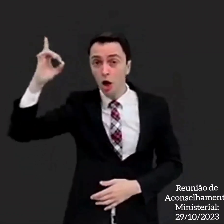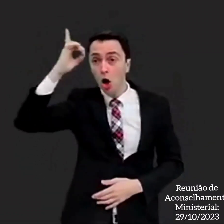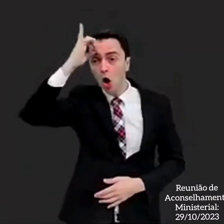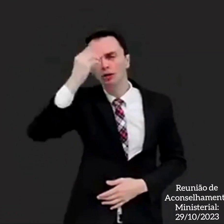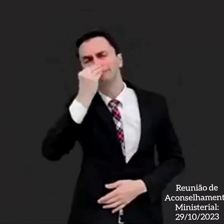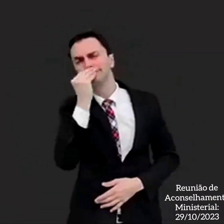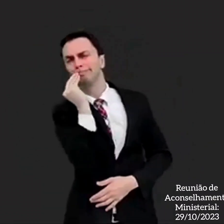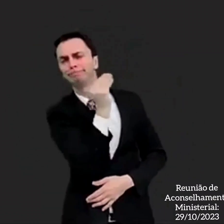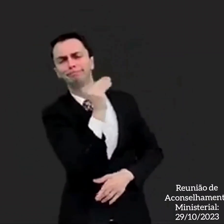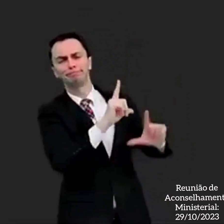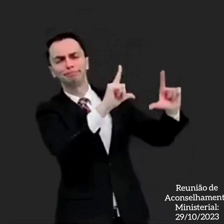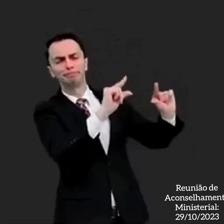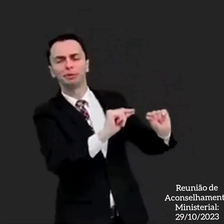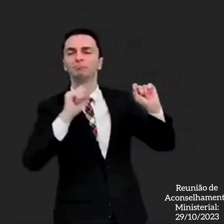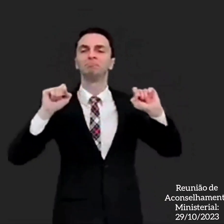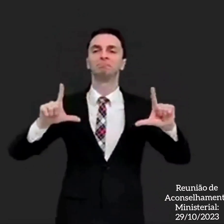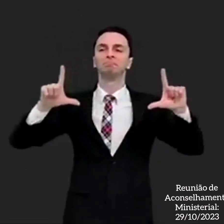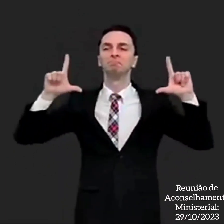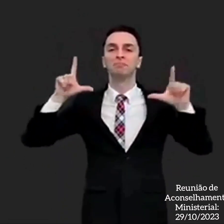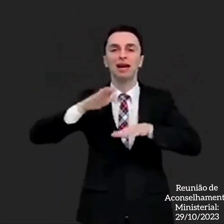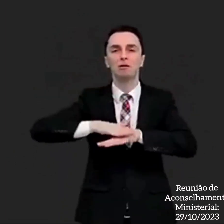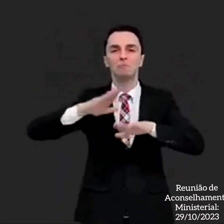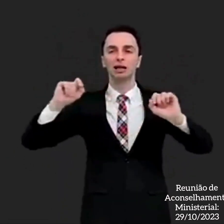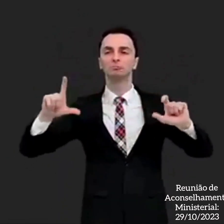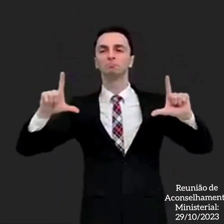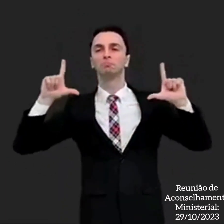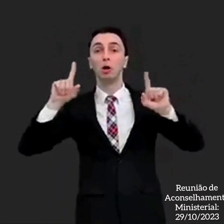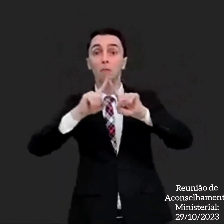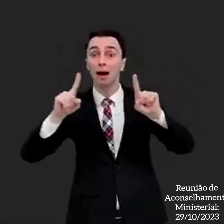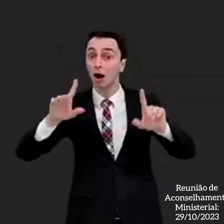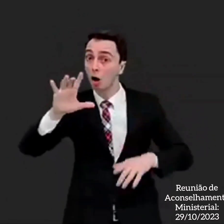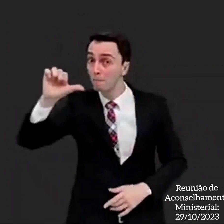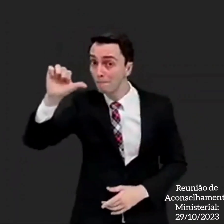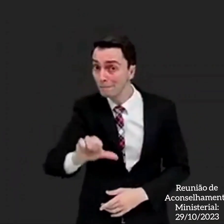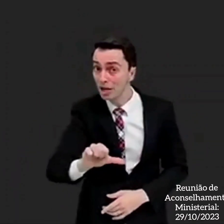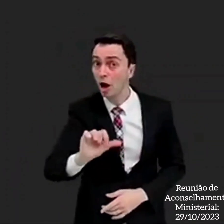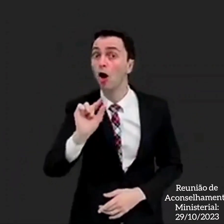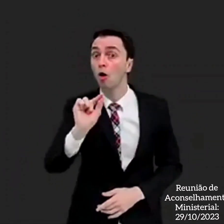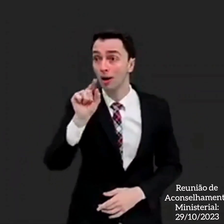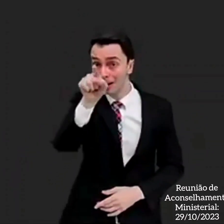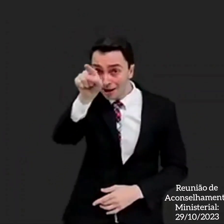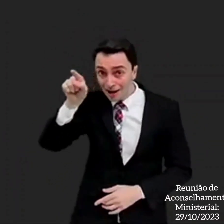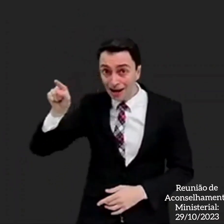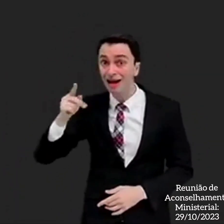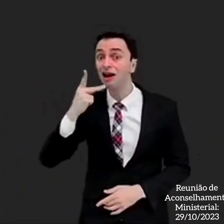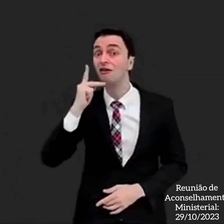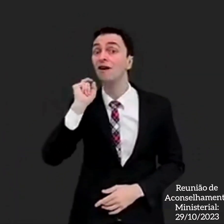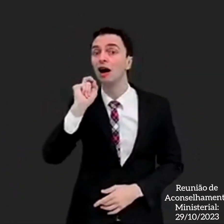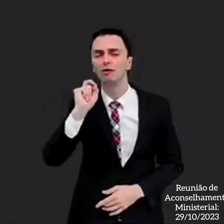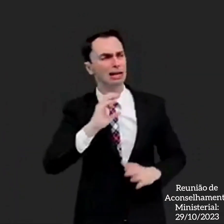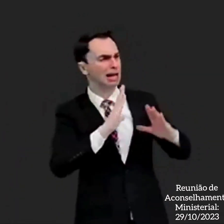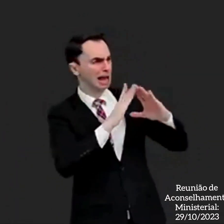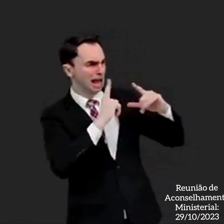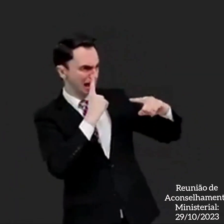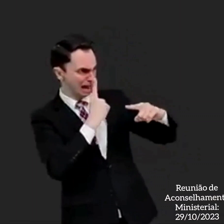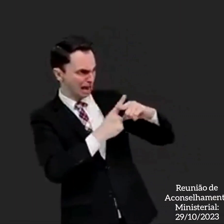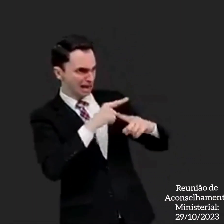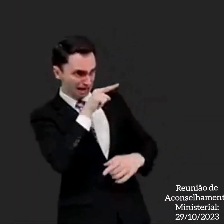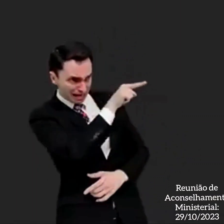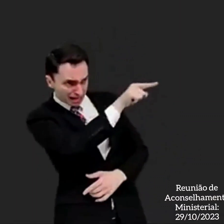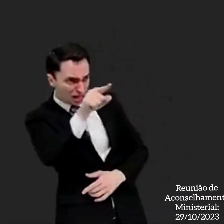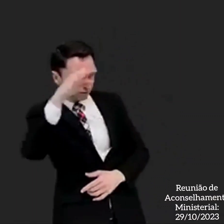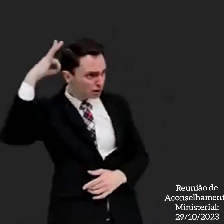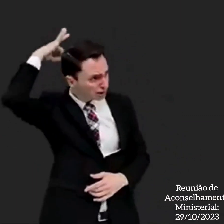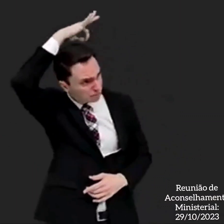tornam mais brilhantes. Mais grave, alegam que as igrejas que vivenciam as riquezas